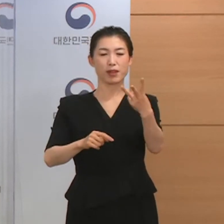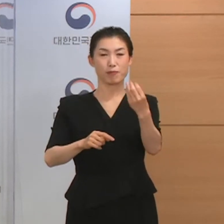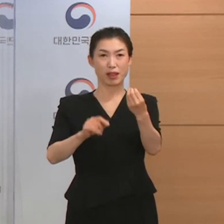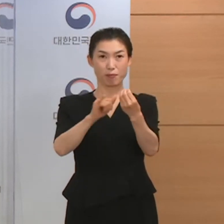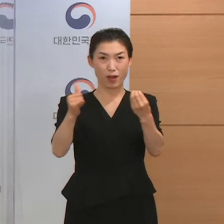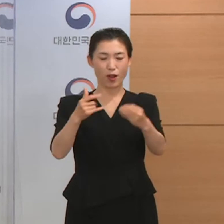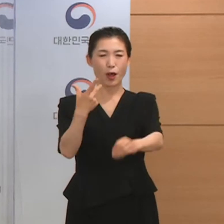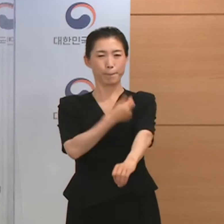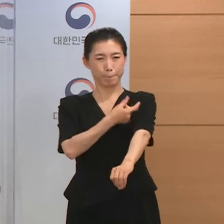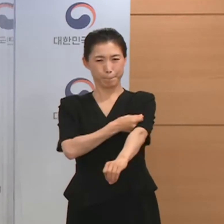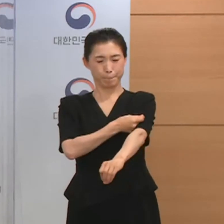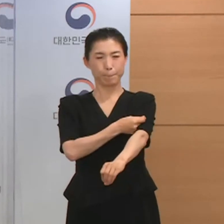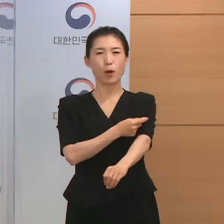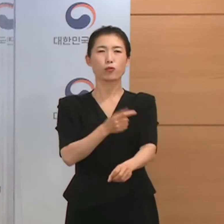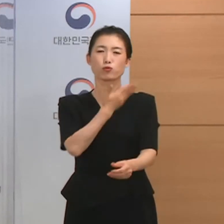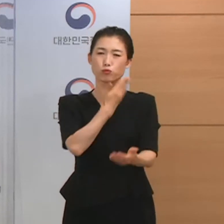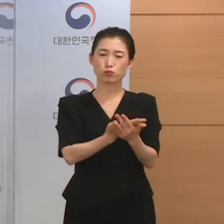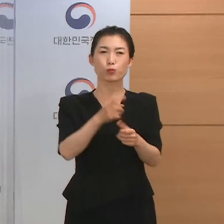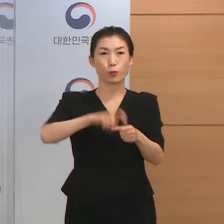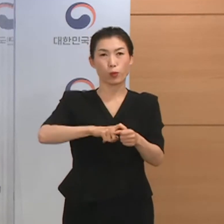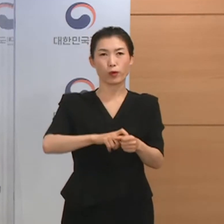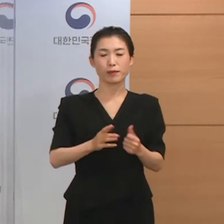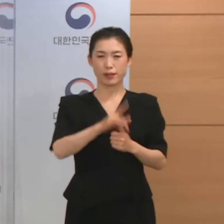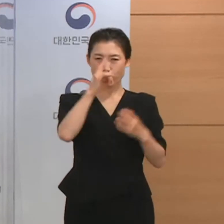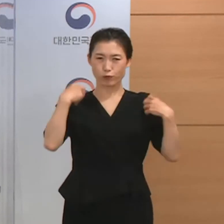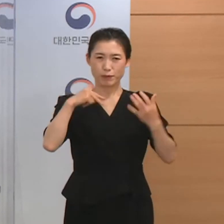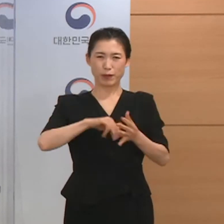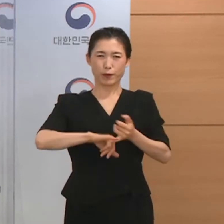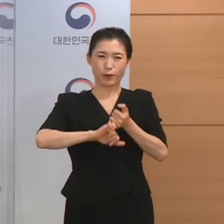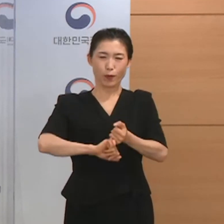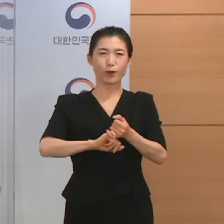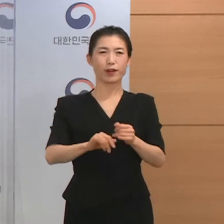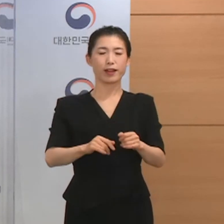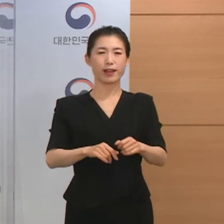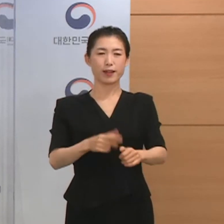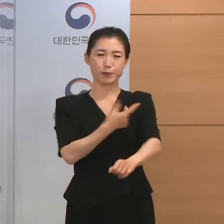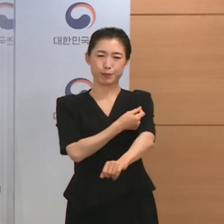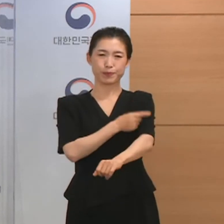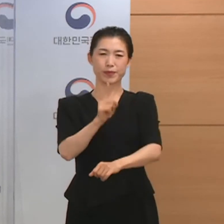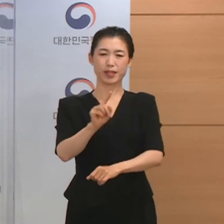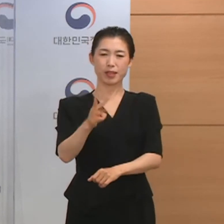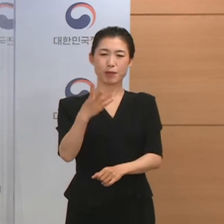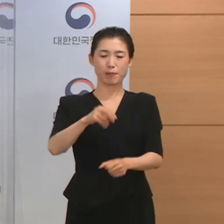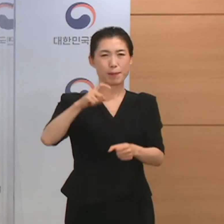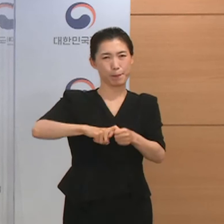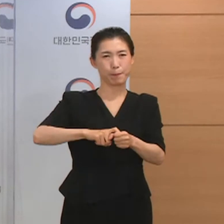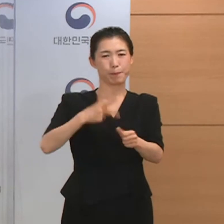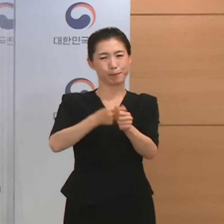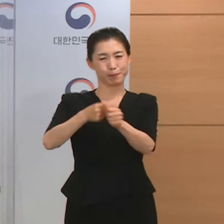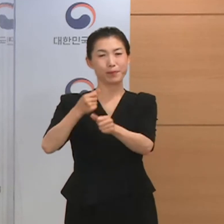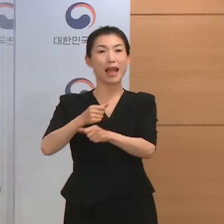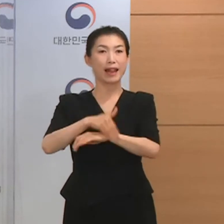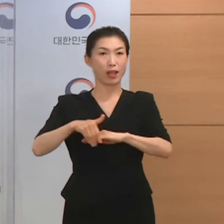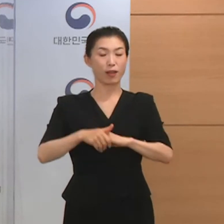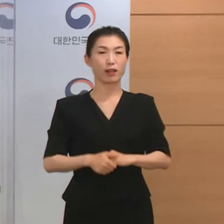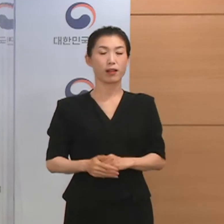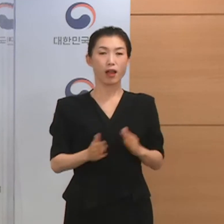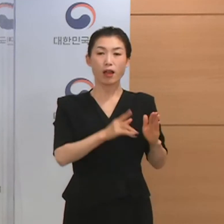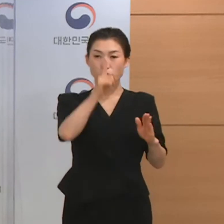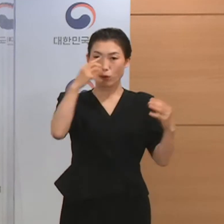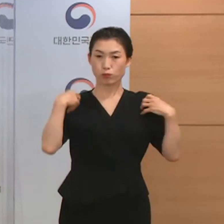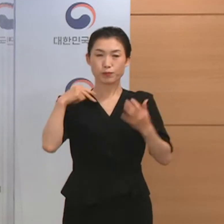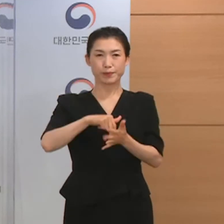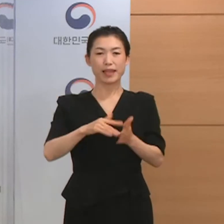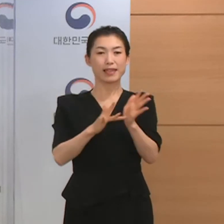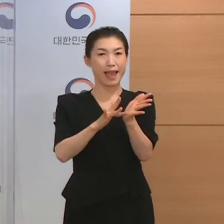정부로서는 반드시 달성한다라고 하는 각오가 있습니다. 현재 백신의 공급에 있어서는 큰 문제 없이 이보다 더 많은